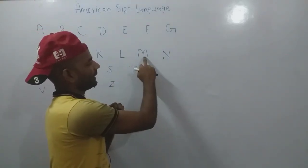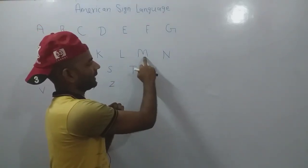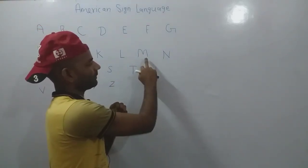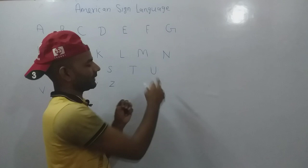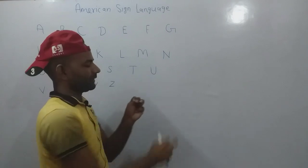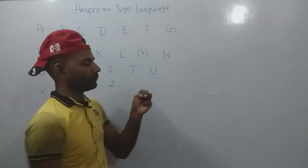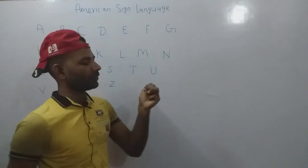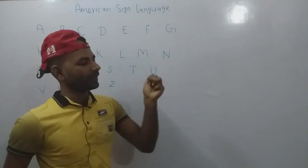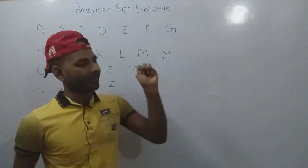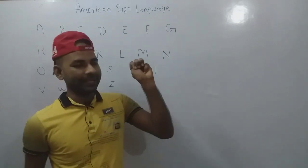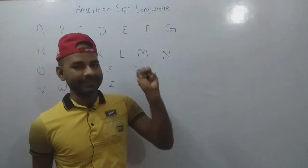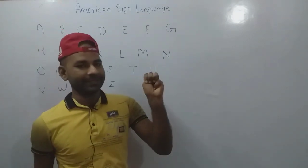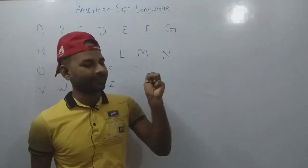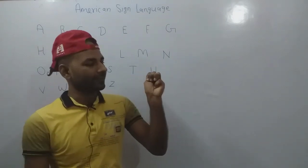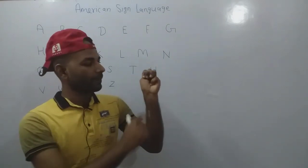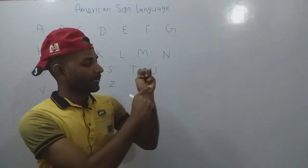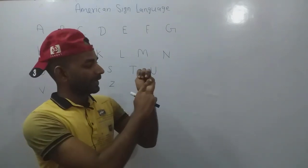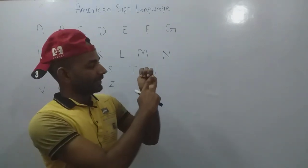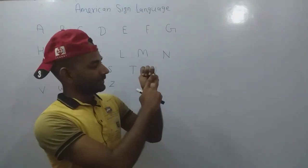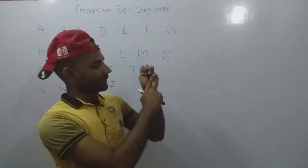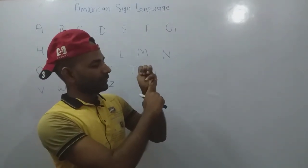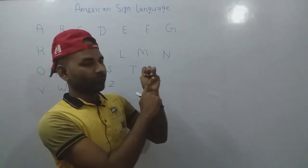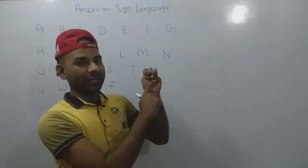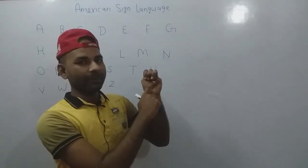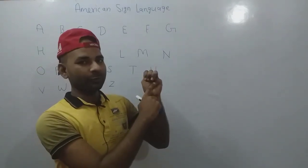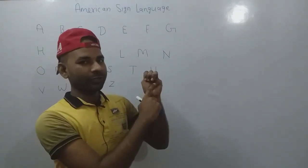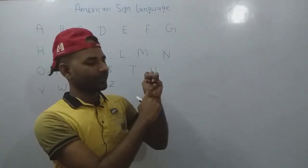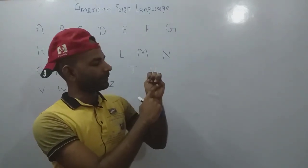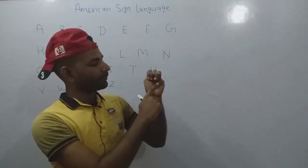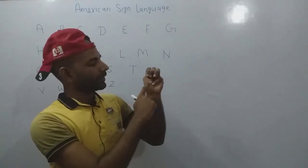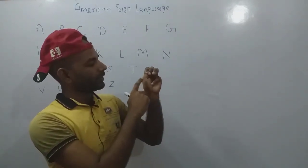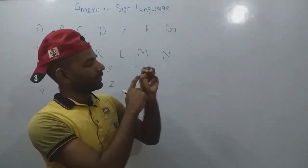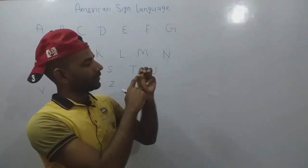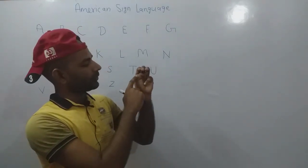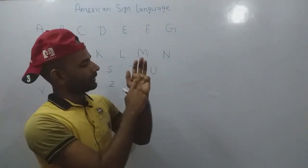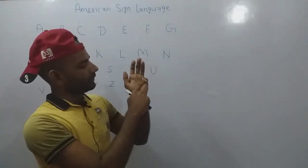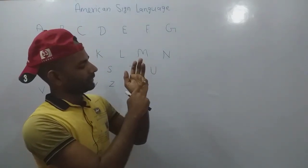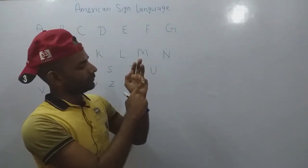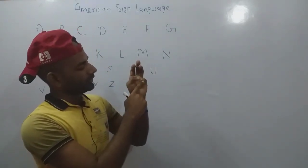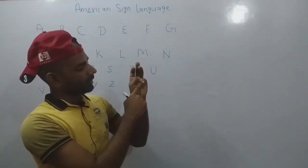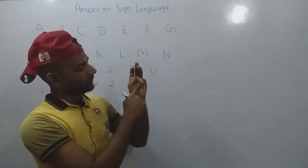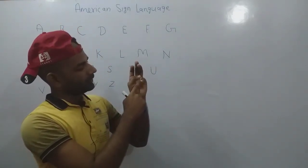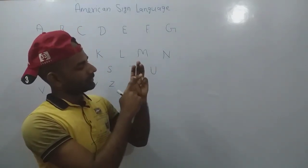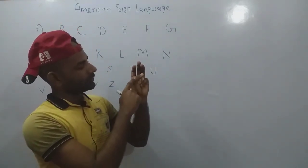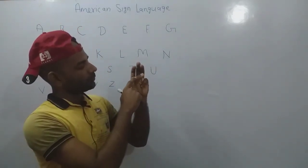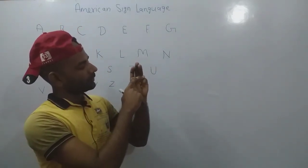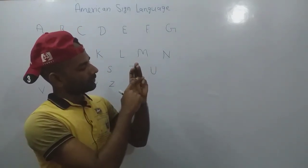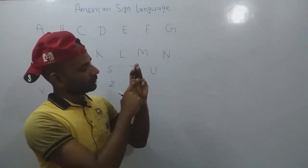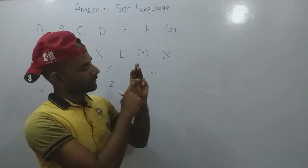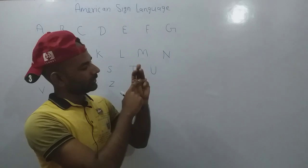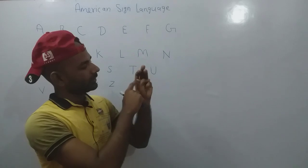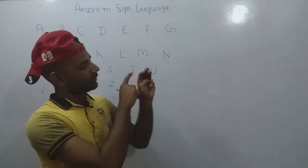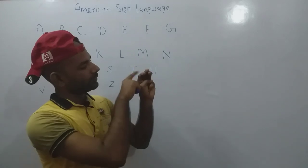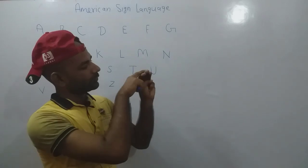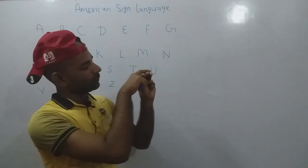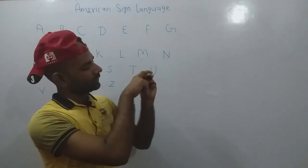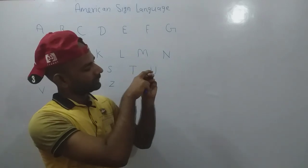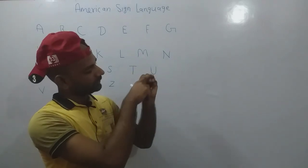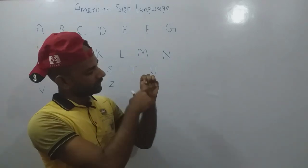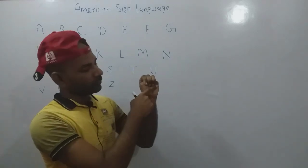M के लिए हम लोग ऐसे करते हैं, नीचे वाली उंगली यहाँ पे होती है और ये वाली उंगली यहाँ पे, इसके ऊपर अंगूठा और इसके ऊपर 3 उंगलियां